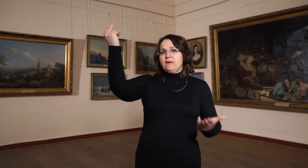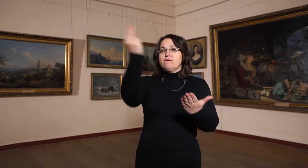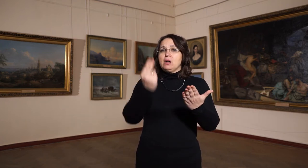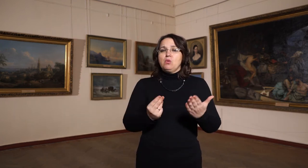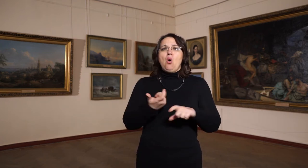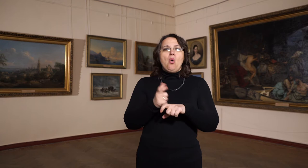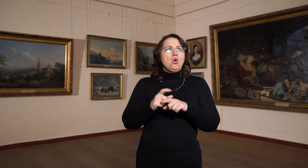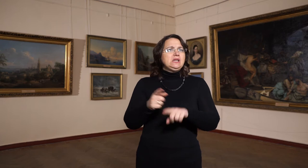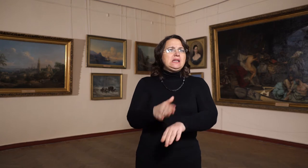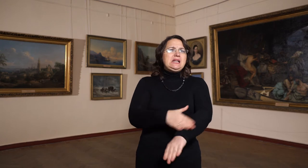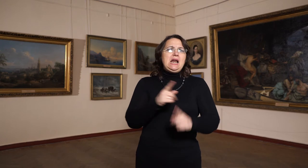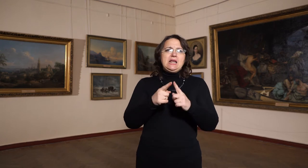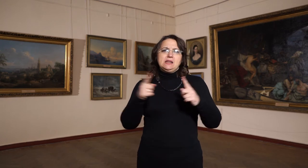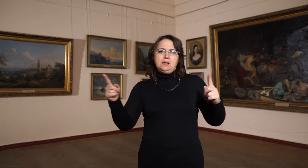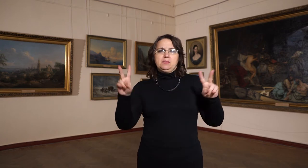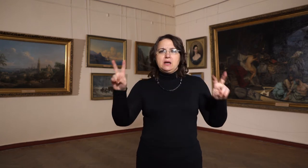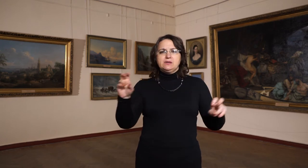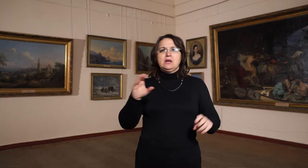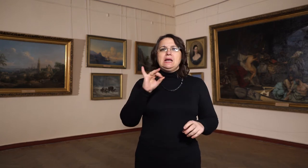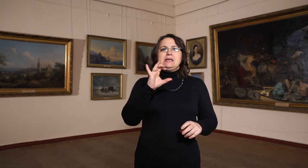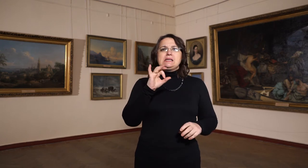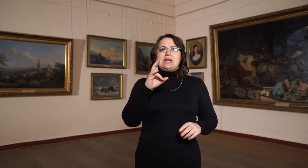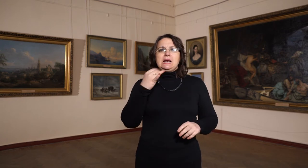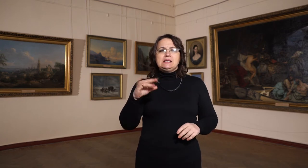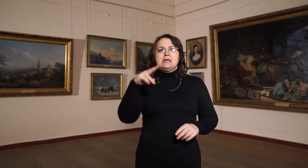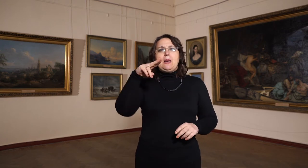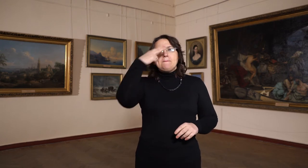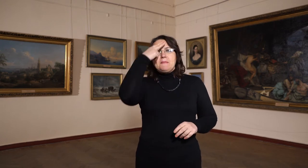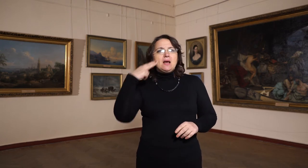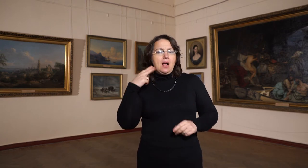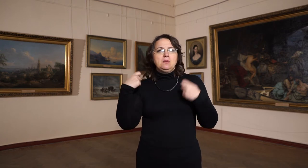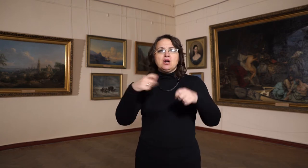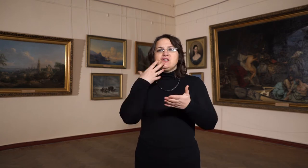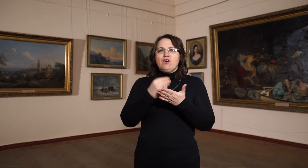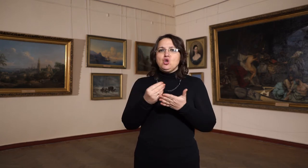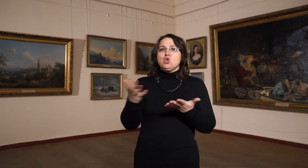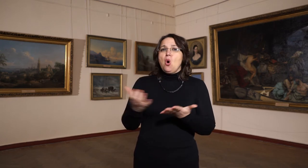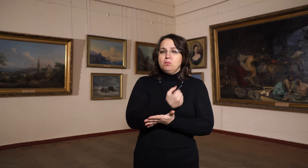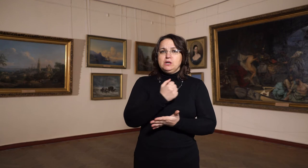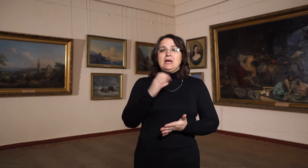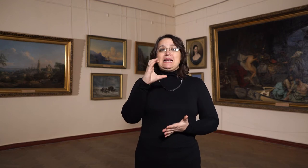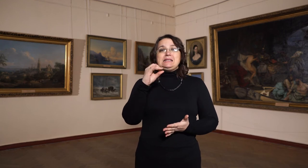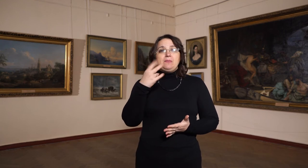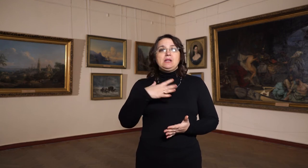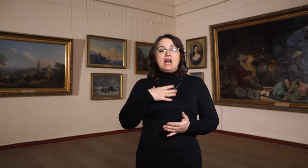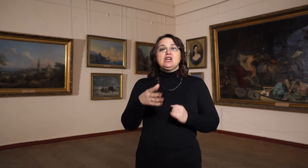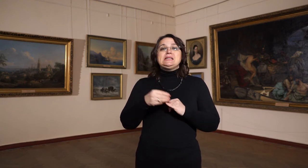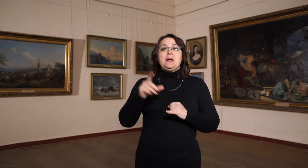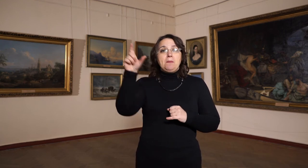длинным названием «Иссаврийские пираты, продающие свою добычу». Семирадский наш земляк. Он родился в поселке